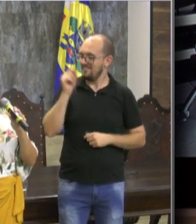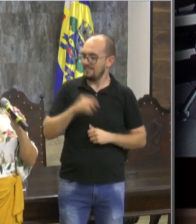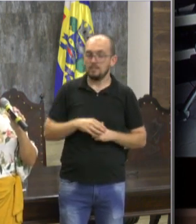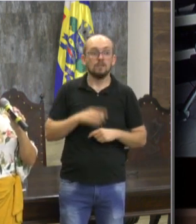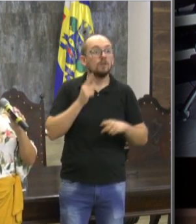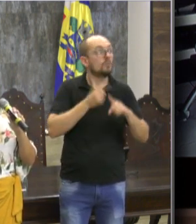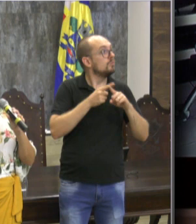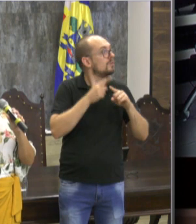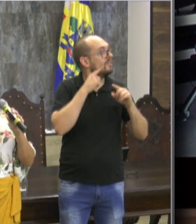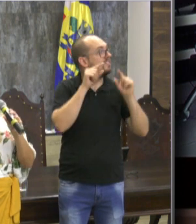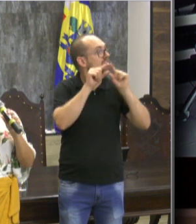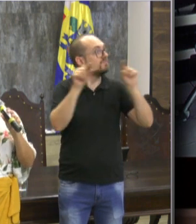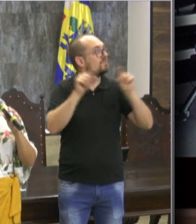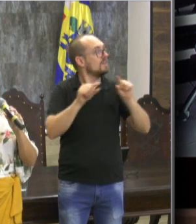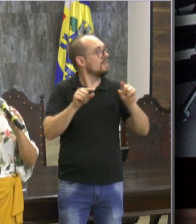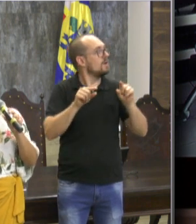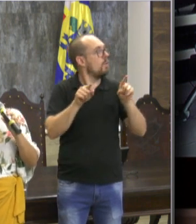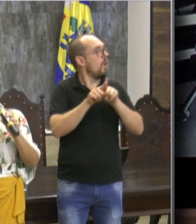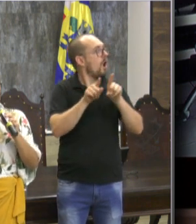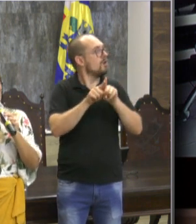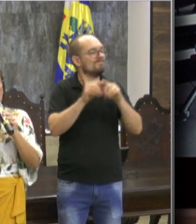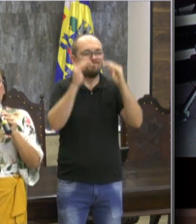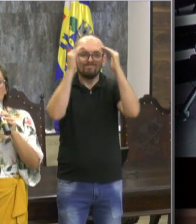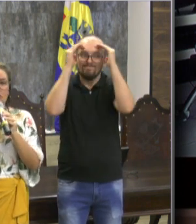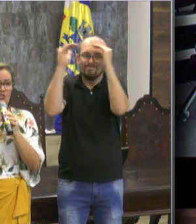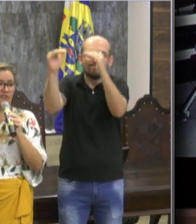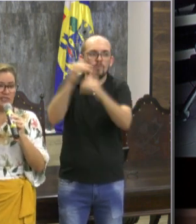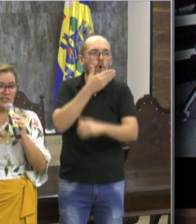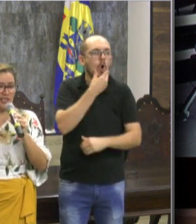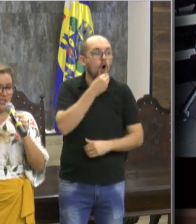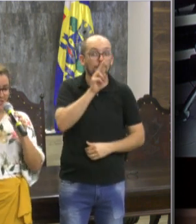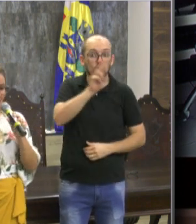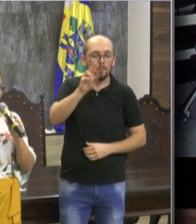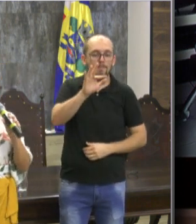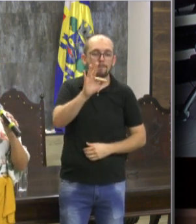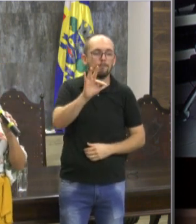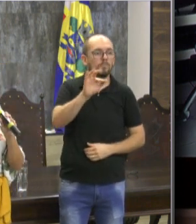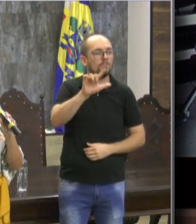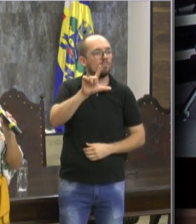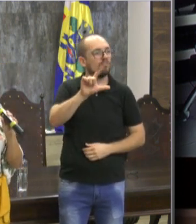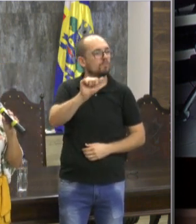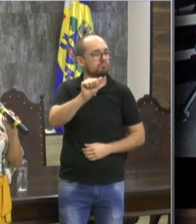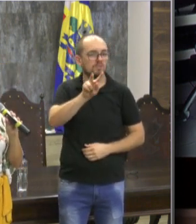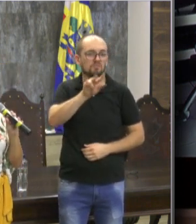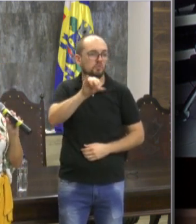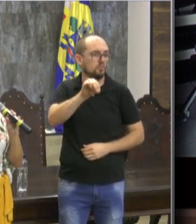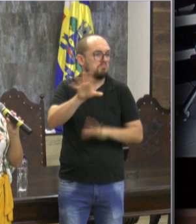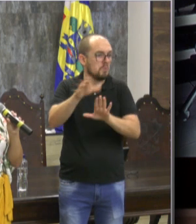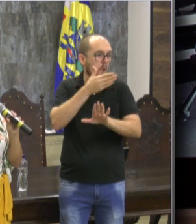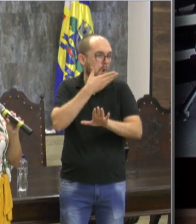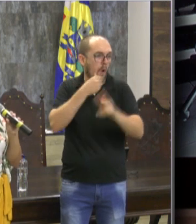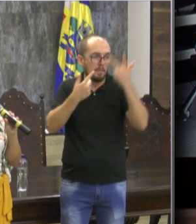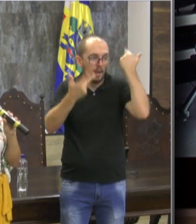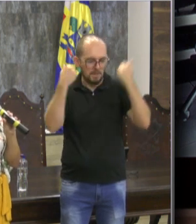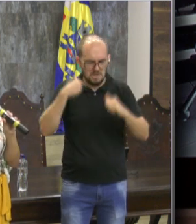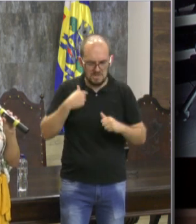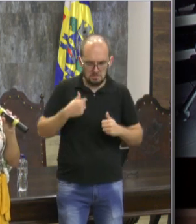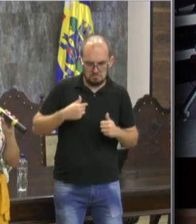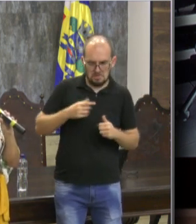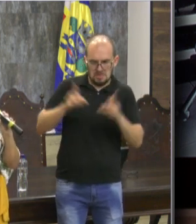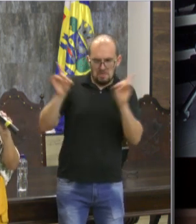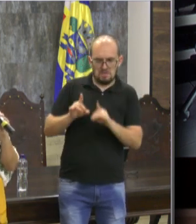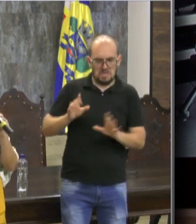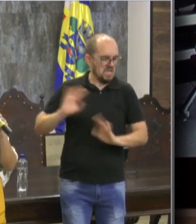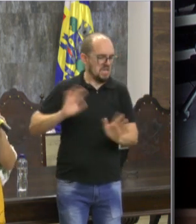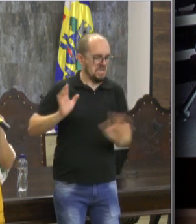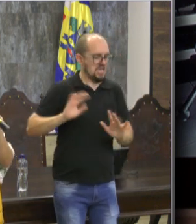respeito e admiração pelo cabeleireiro Flávio, que nunca tinha visto essa criança, né? Mas que não teve medo de conhecer o diferente. E